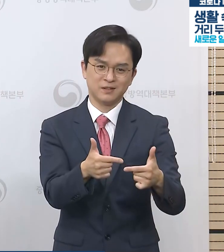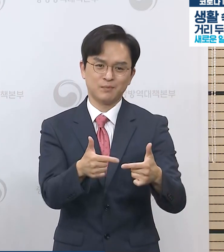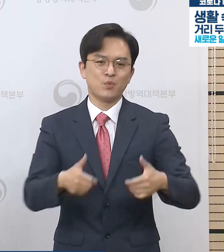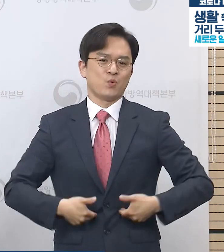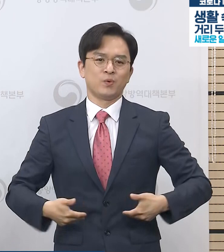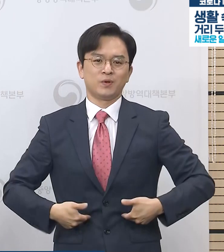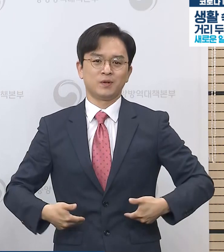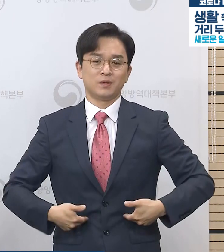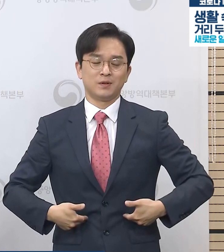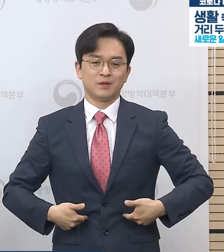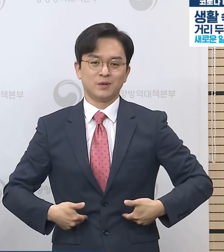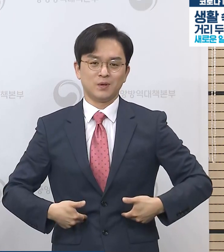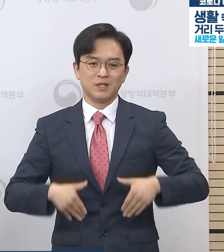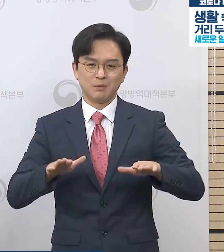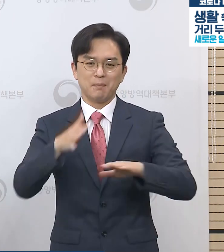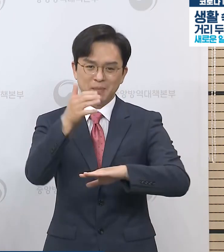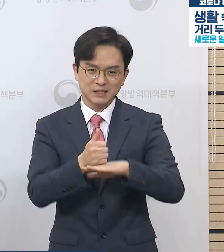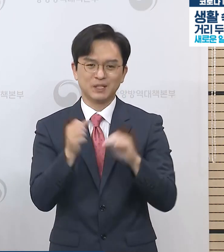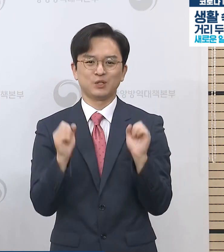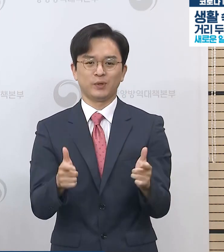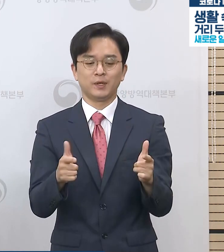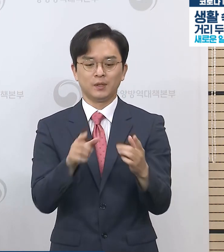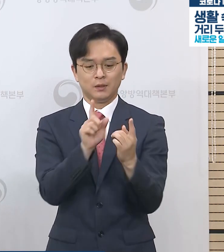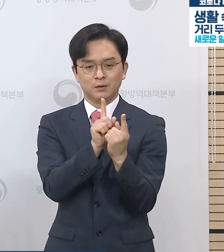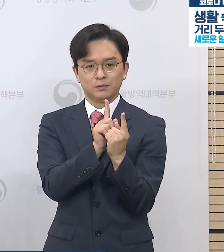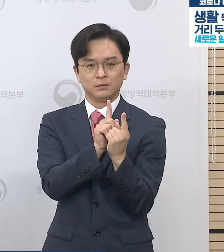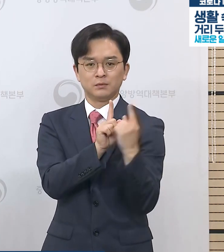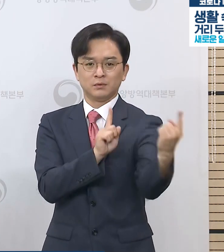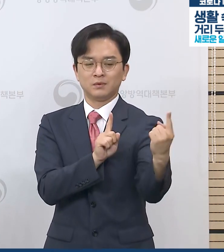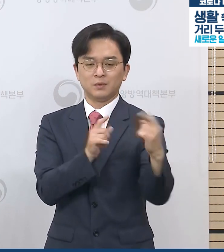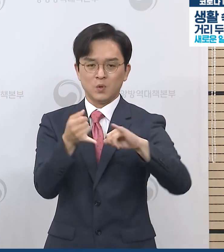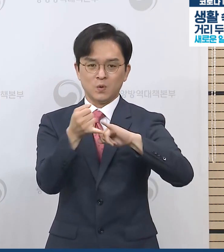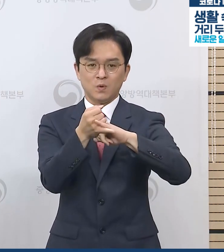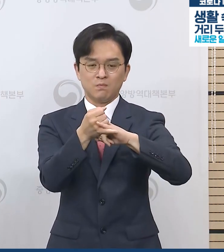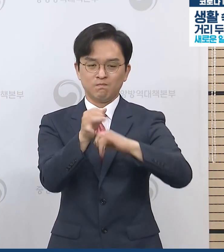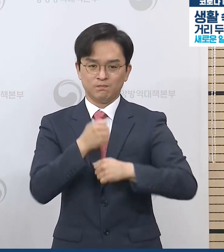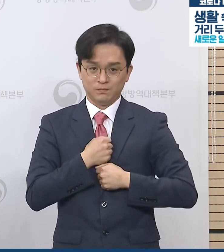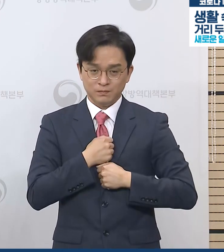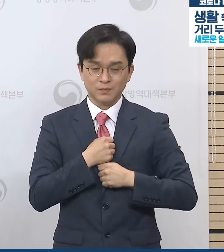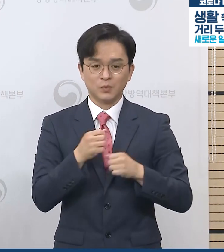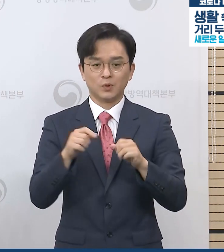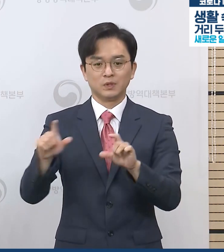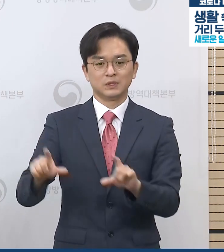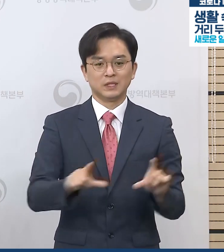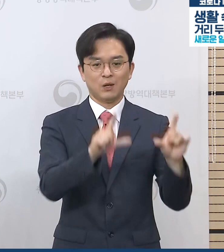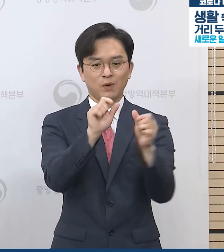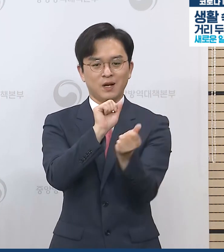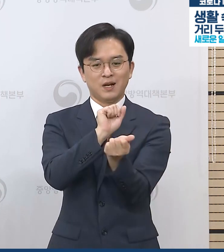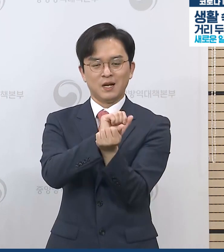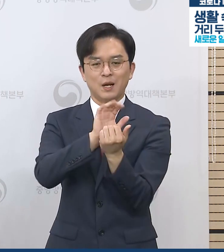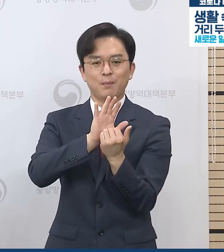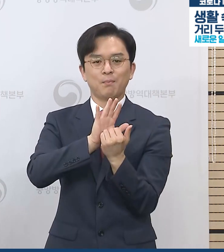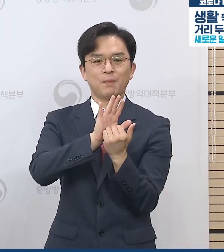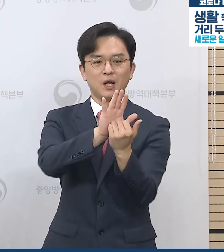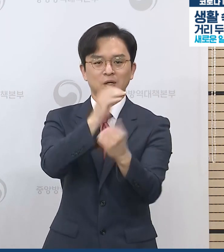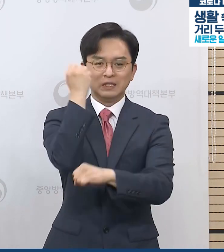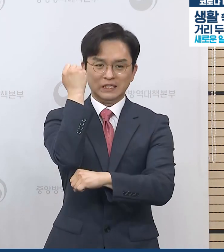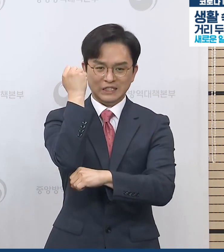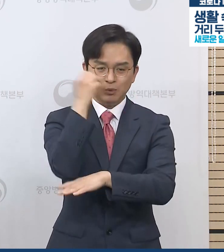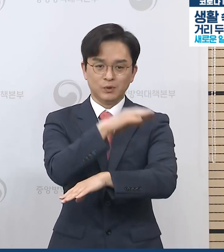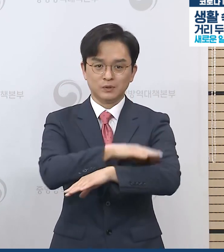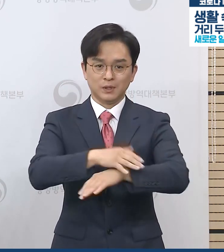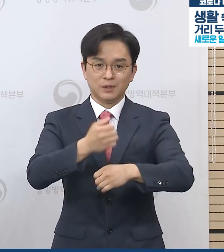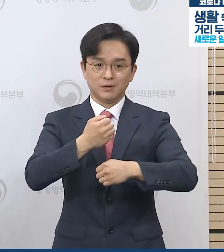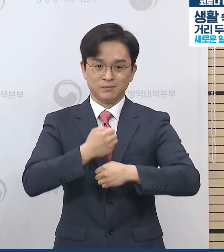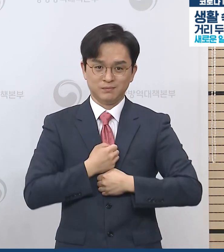모릅니다. 거리 두기를 확실하게 실천해야 하고 생활 방역을 정착시키면서